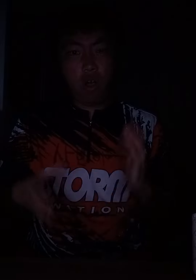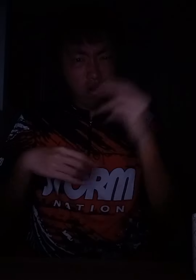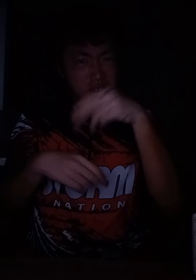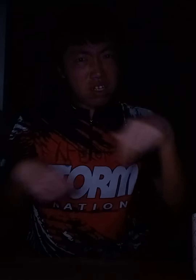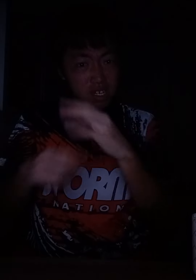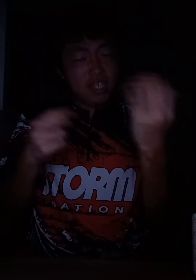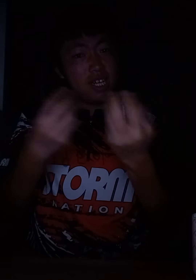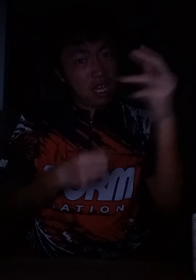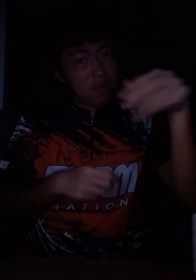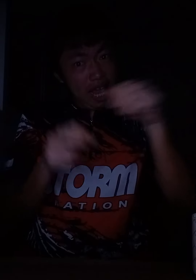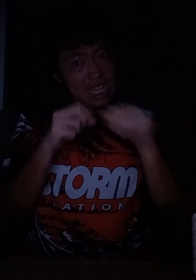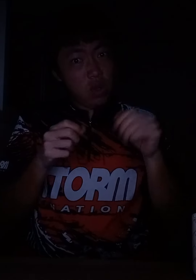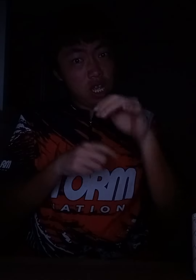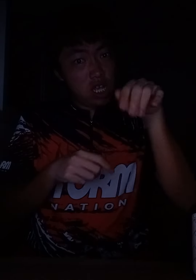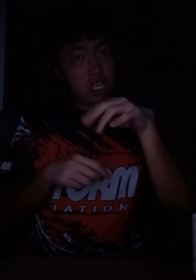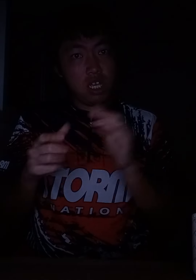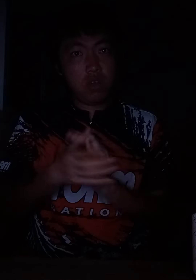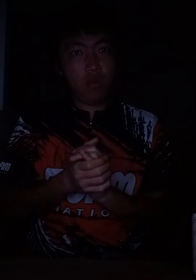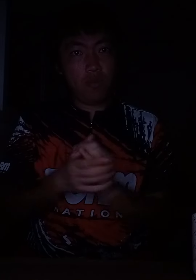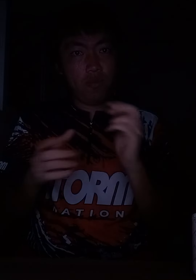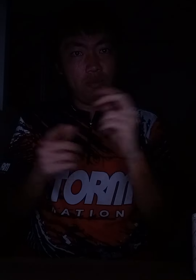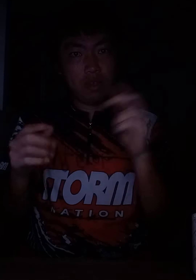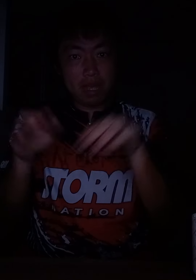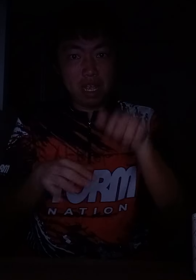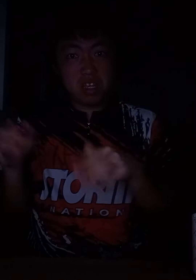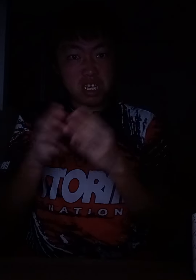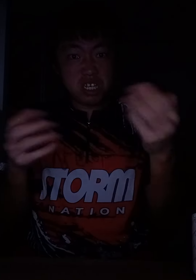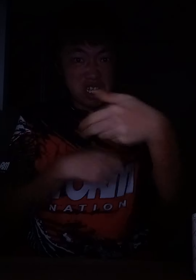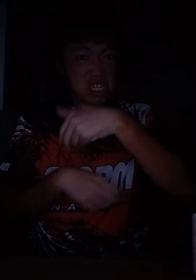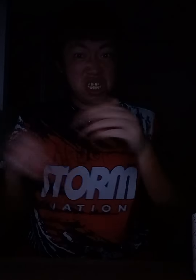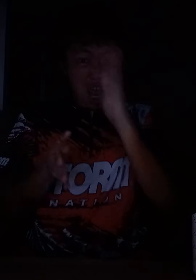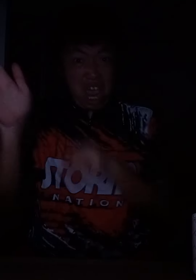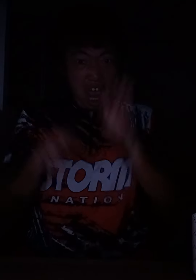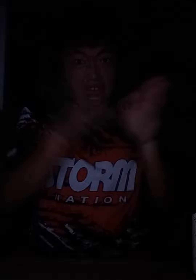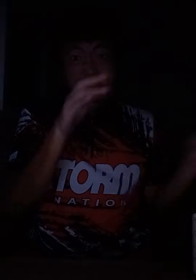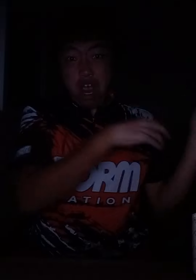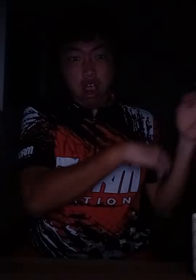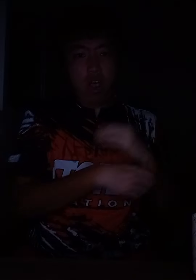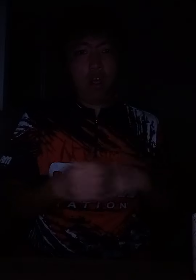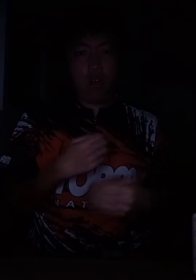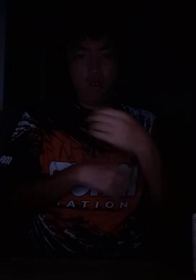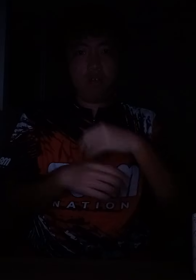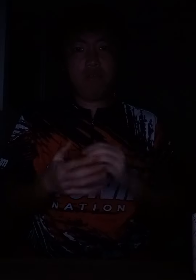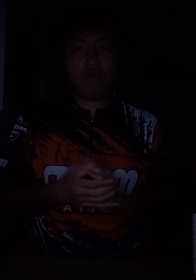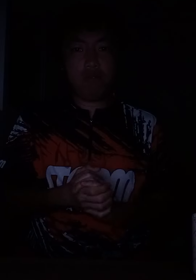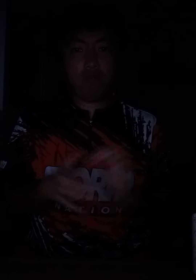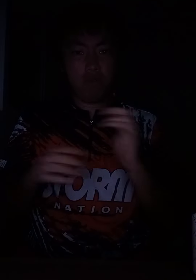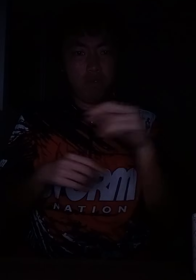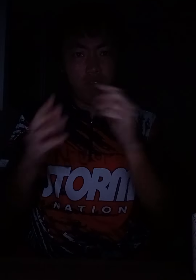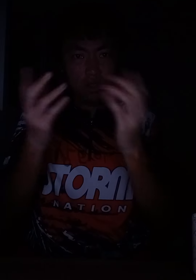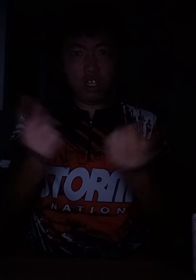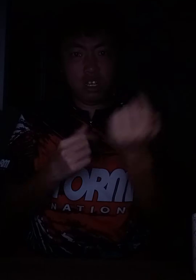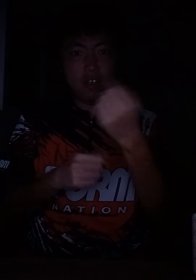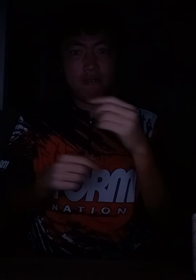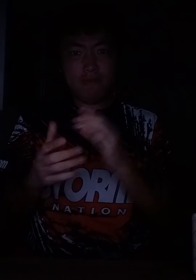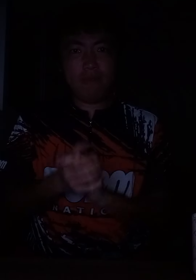우산을 뺏으려고 하더니 갑자기 맨발로 지하철 안을 뛰어다니기까지 합니다. 같은 곳에 또 다른 승객도 마스크를 착용하지